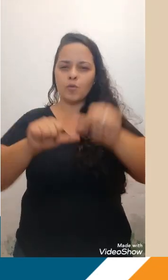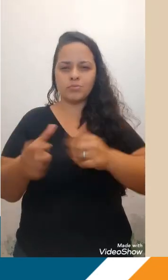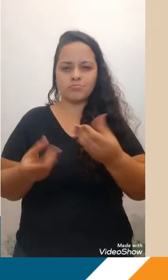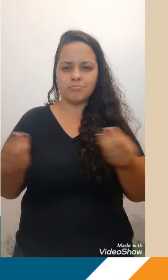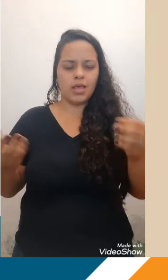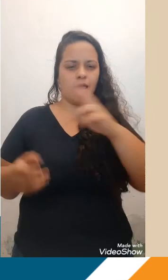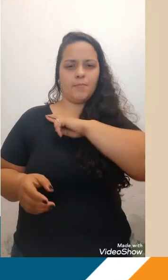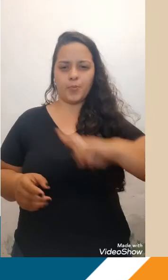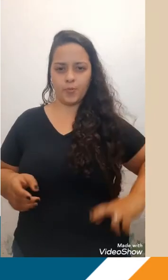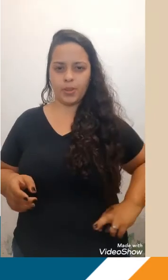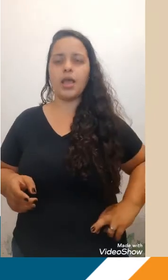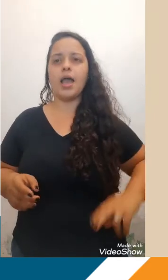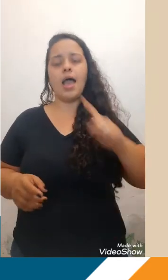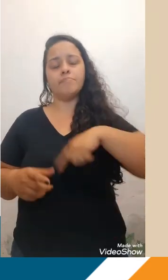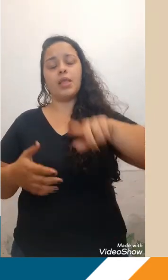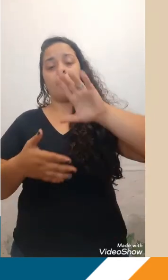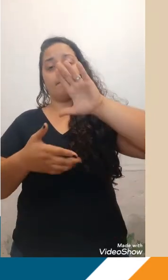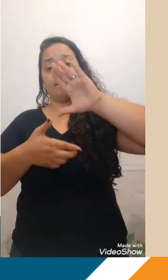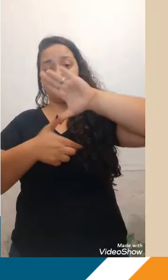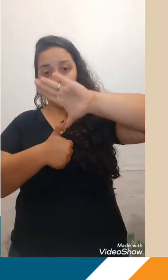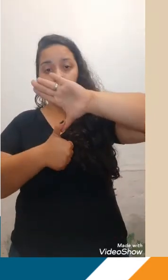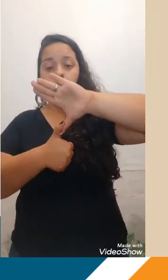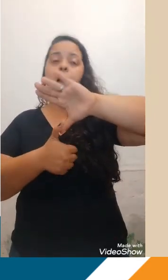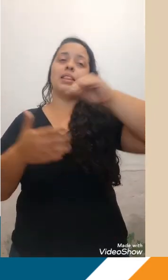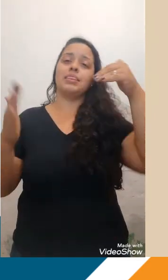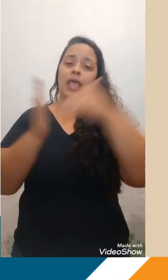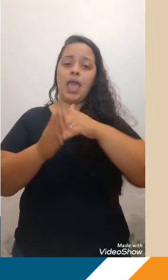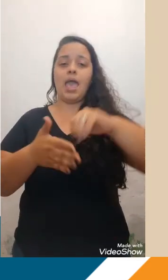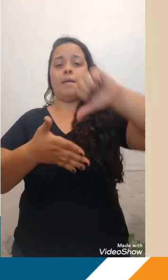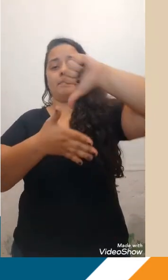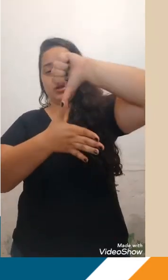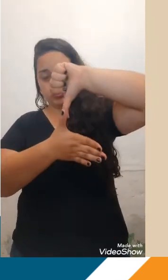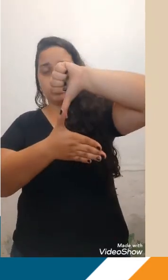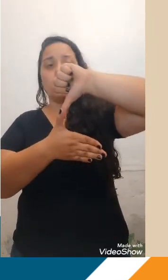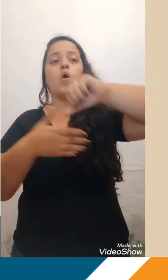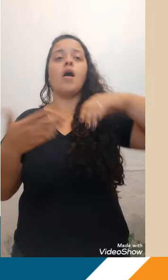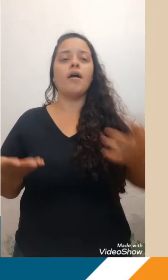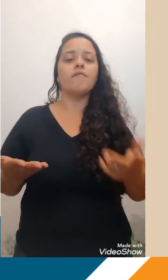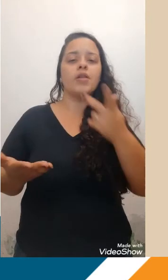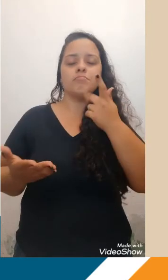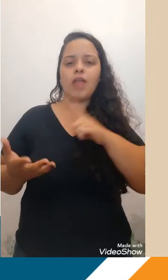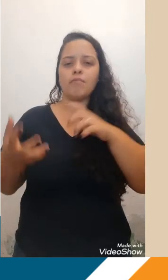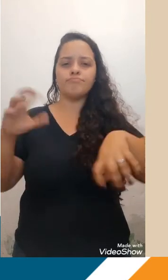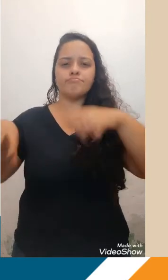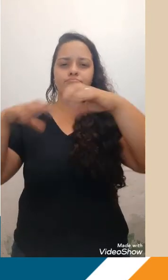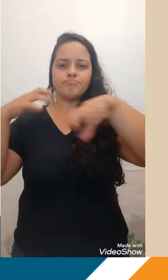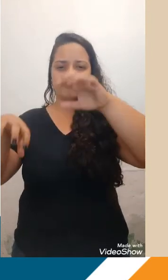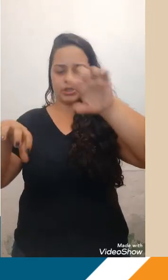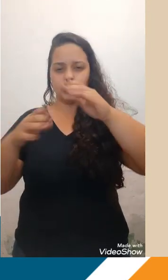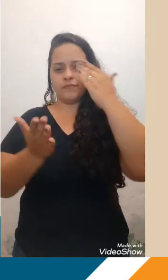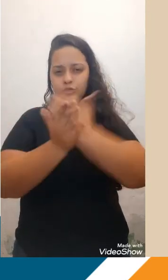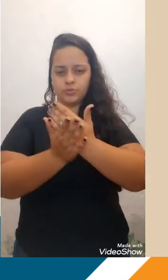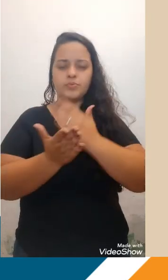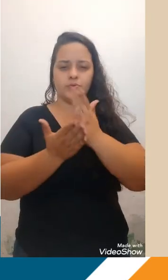diversas repúblicas distribuídas da América do Norte à América do Sul, tornando explícito o que chamamos da fragmentação da América